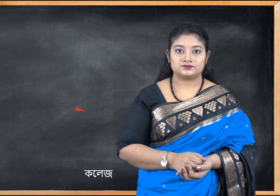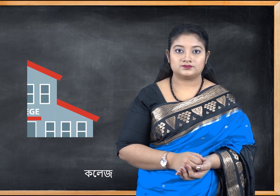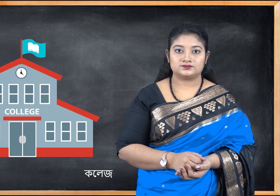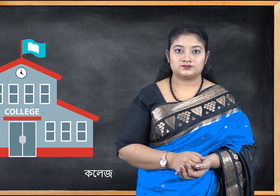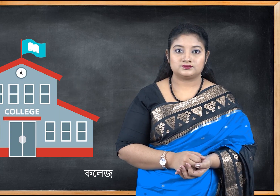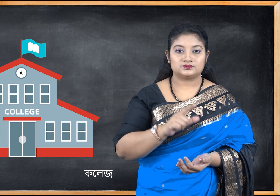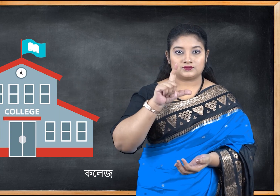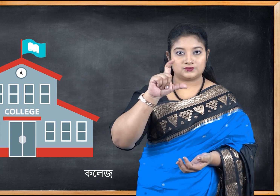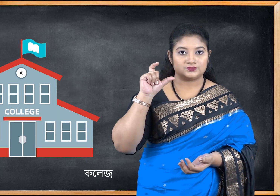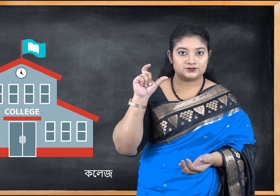কলেজ,